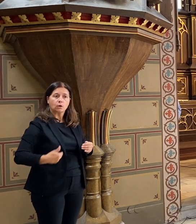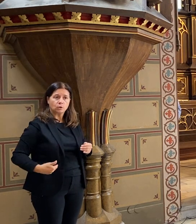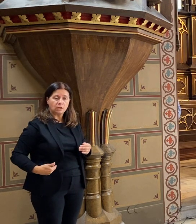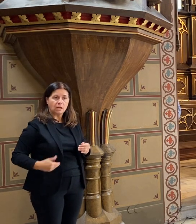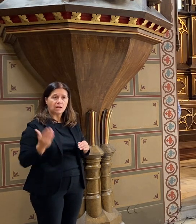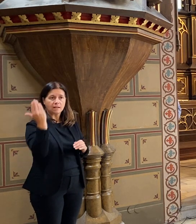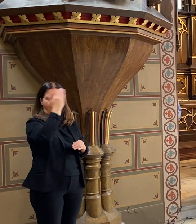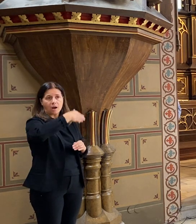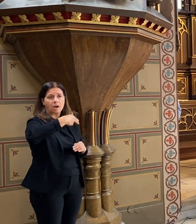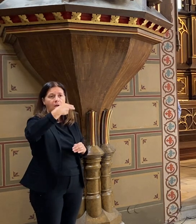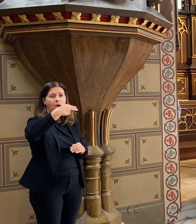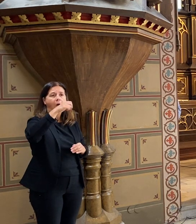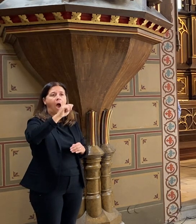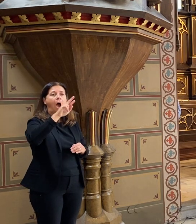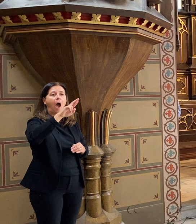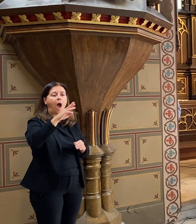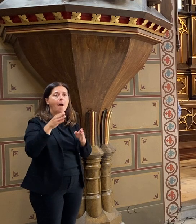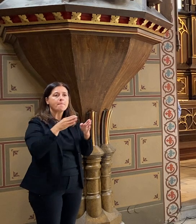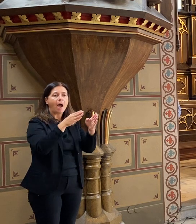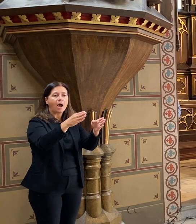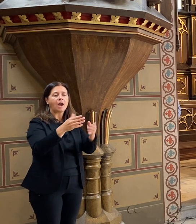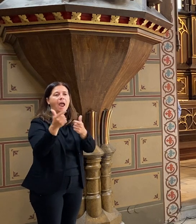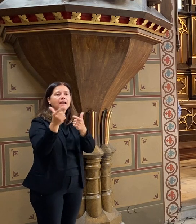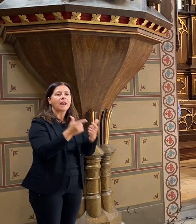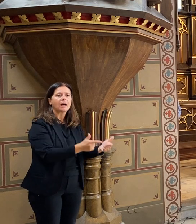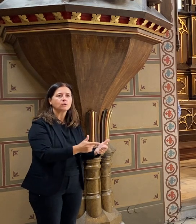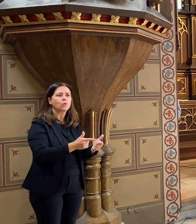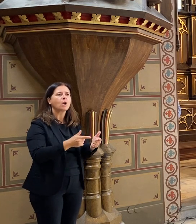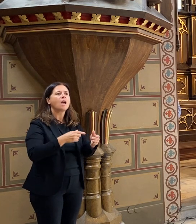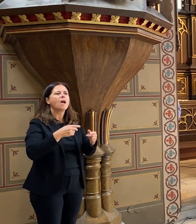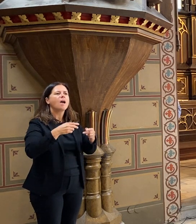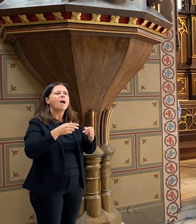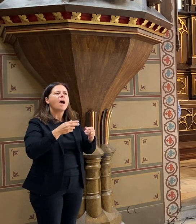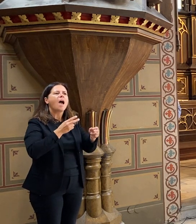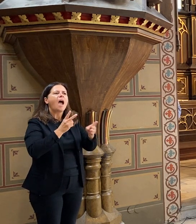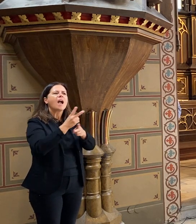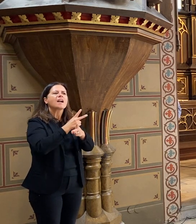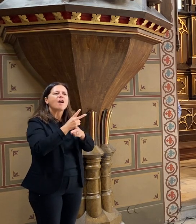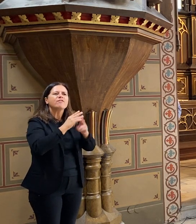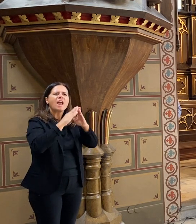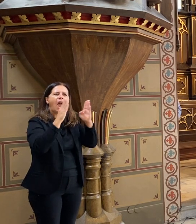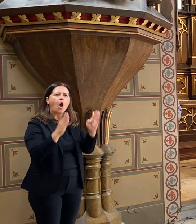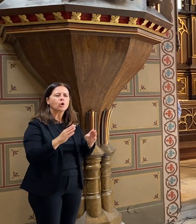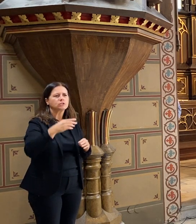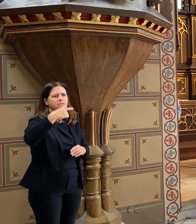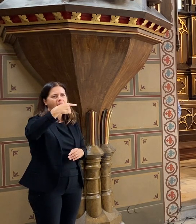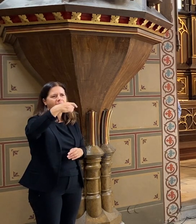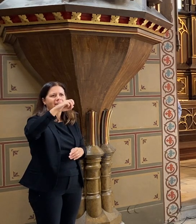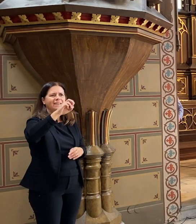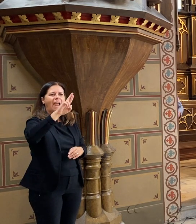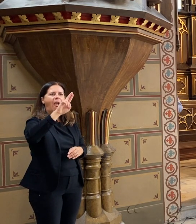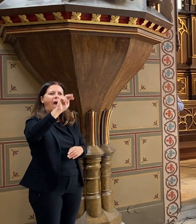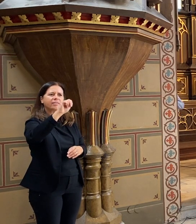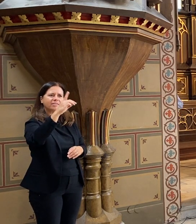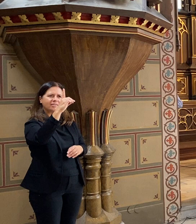nach Habach einladen ins Bistro Gernda. Das ist ein Bistro geführt von Menschen mit und